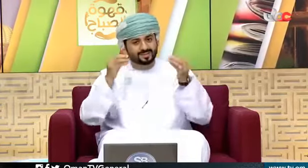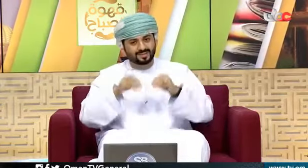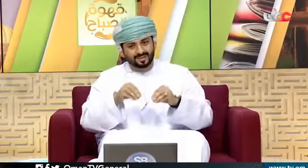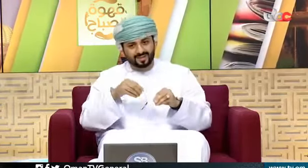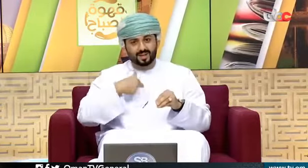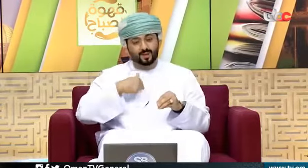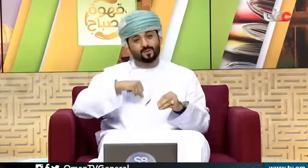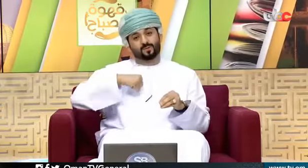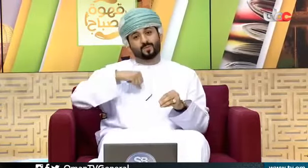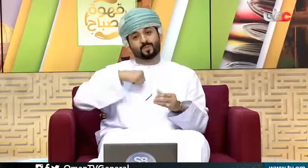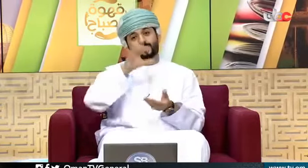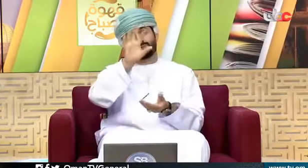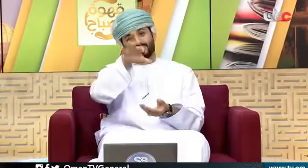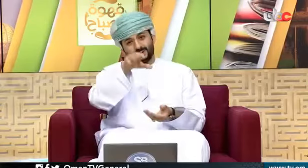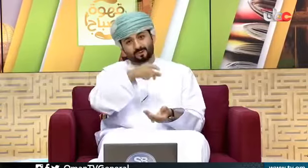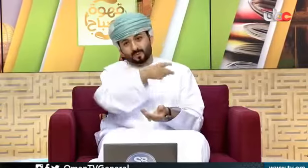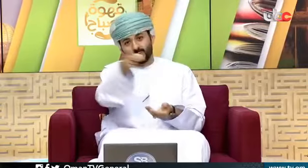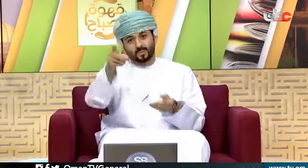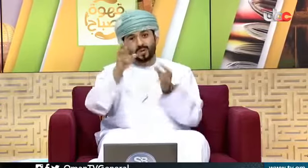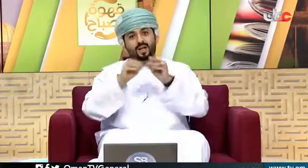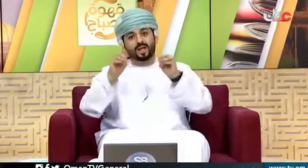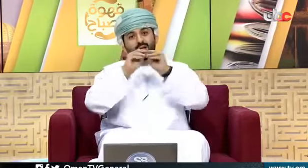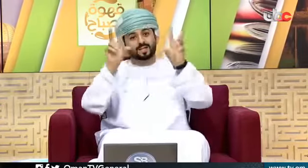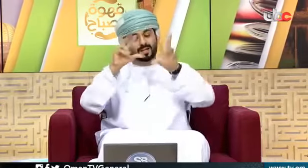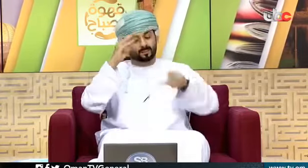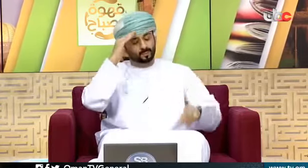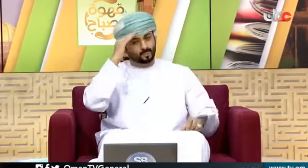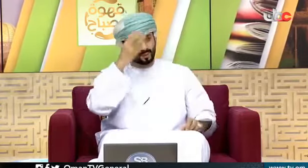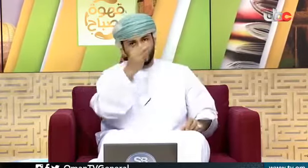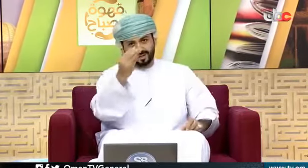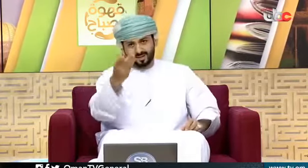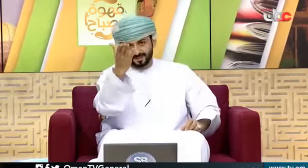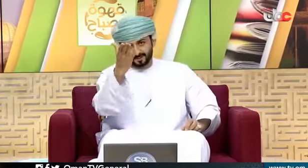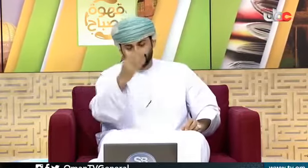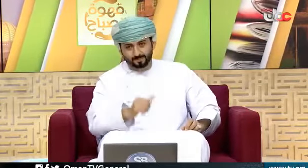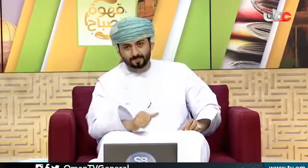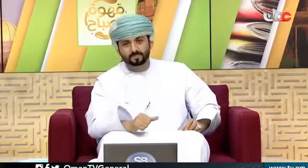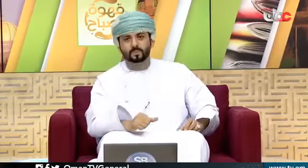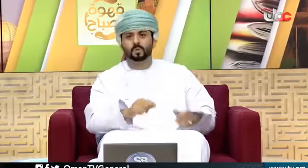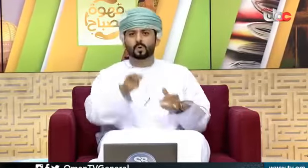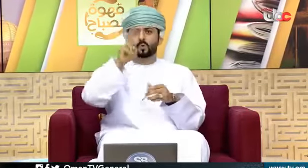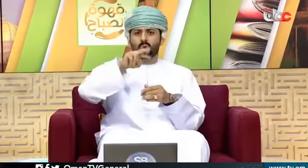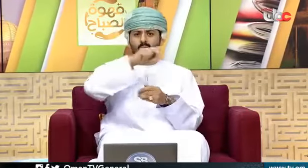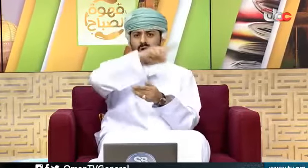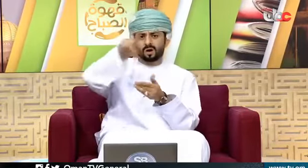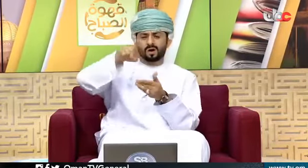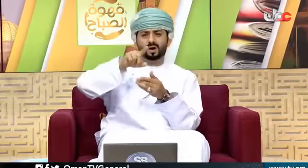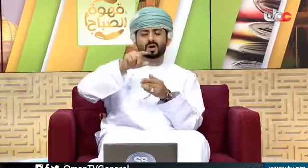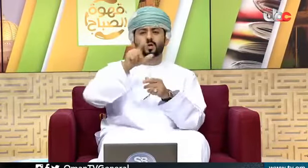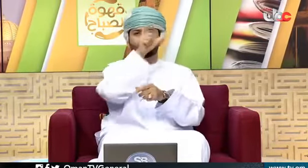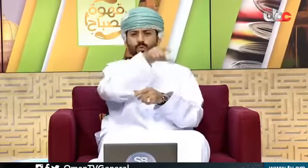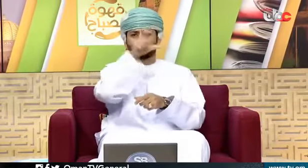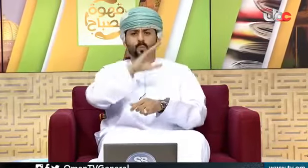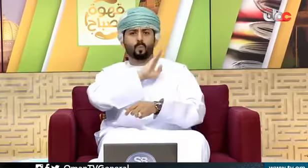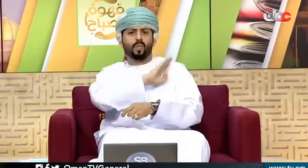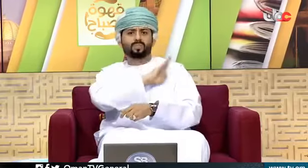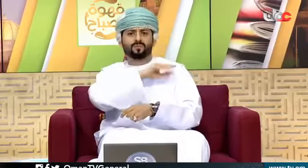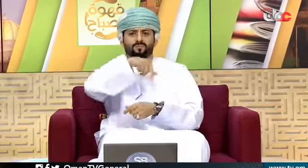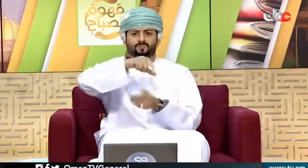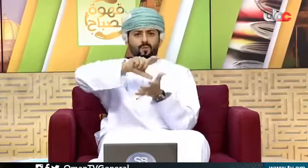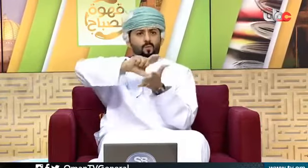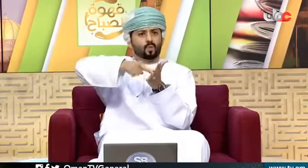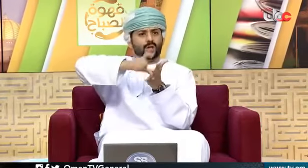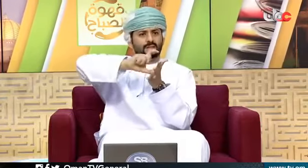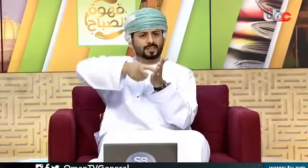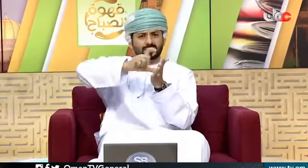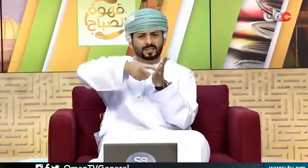احنا أيضا نتواصل. وكذلك نحن نكون فخورون جدا بالهيئة العامة للإذاعة والتلفزيون في